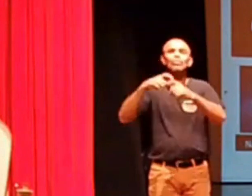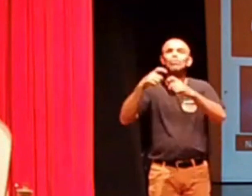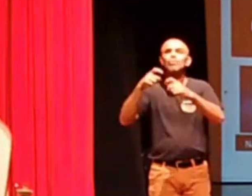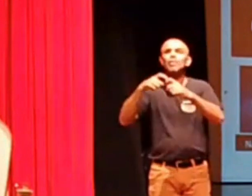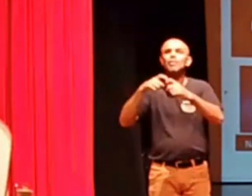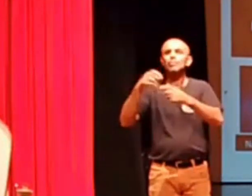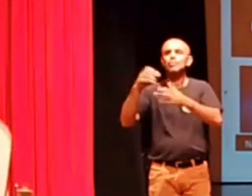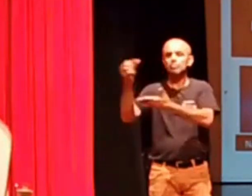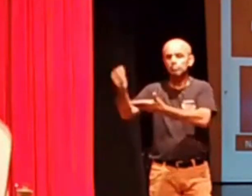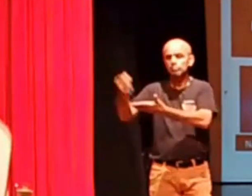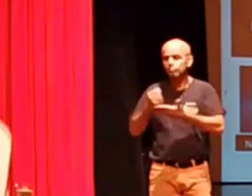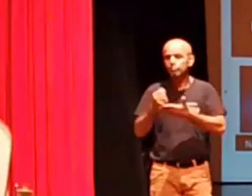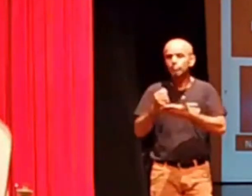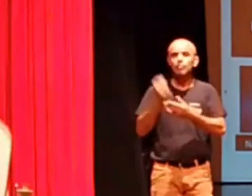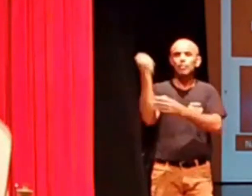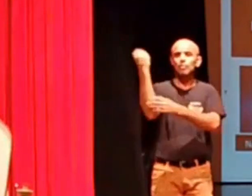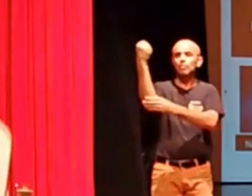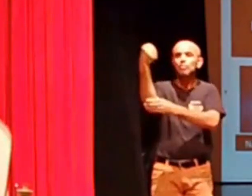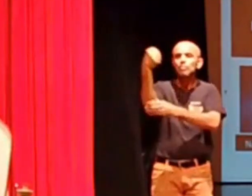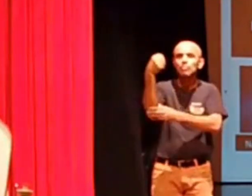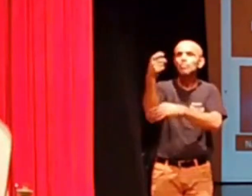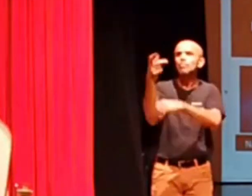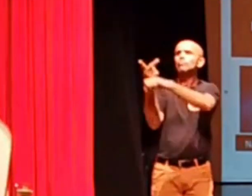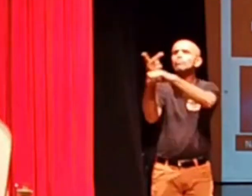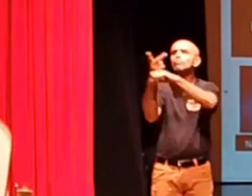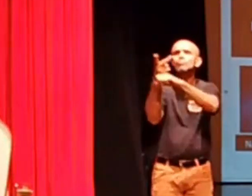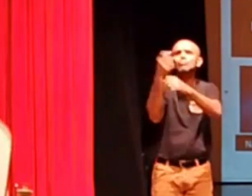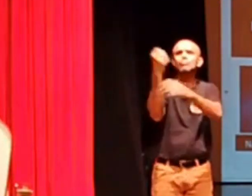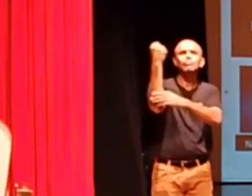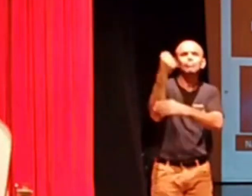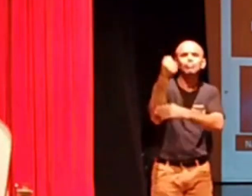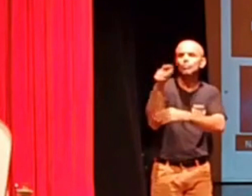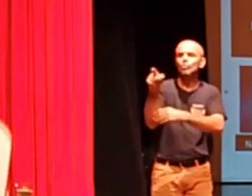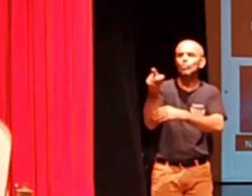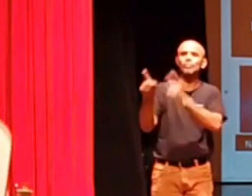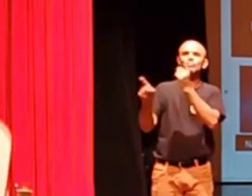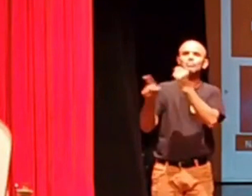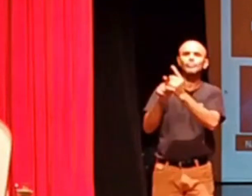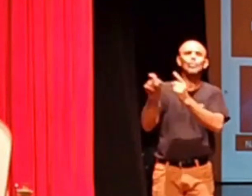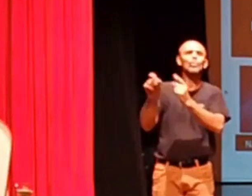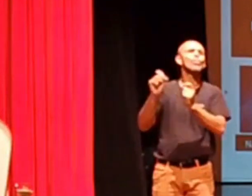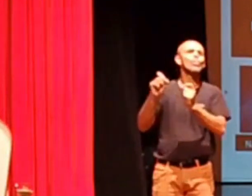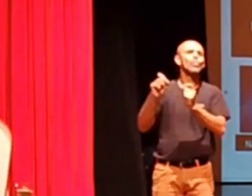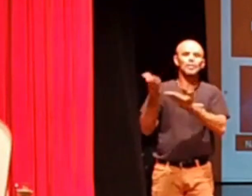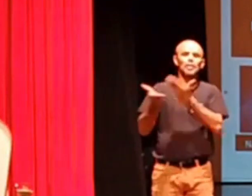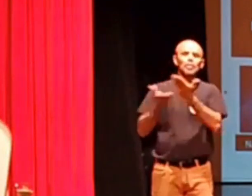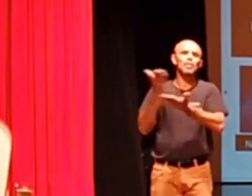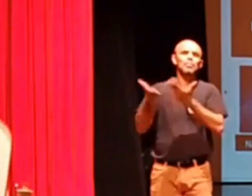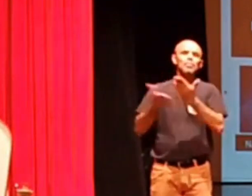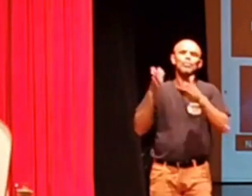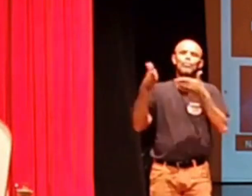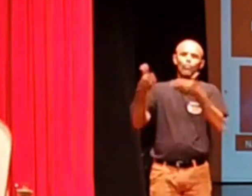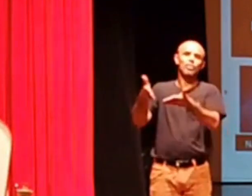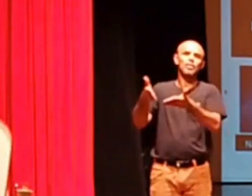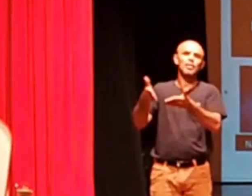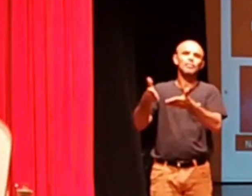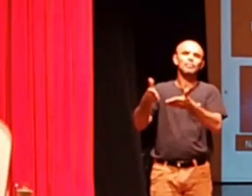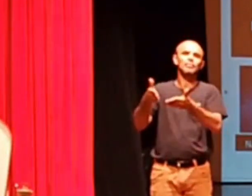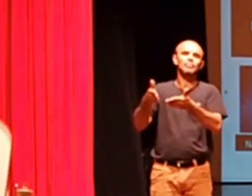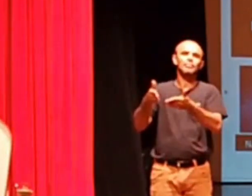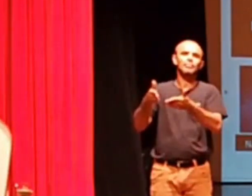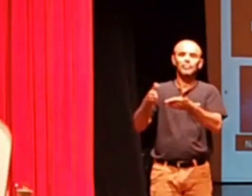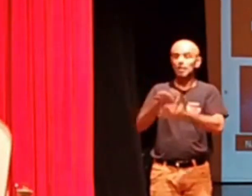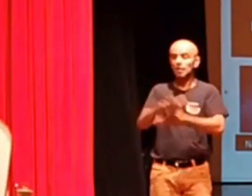com escoliose. Na verdade, eles tiveram que procurar muito para entender qual era o tratamento ideal para